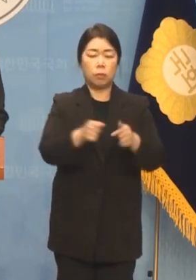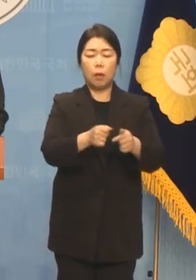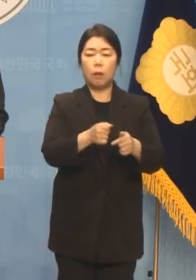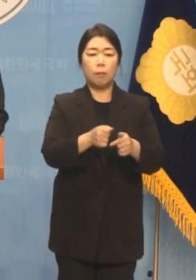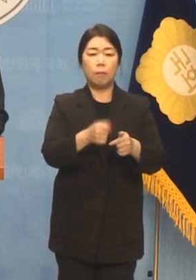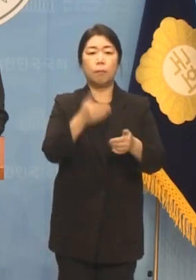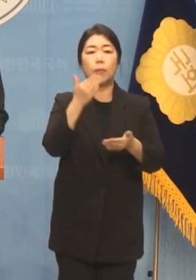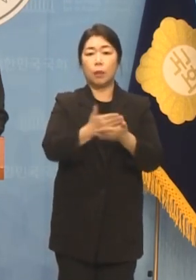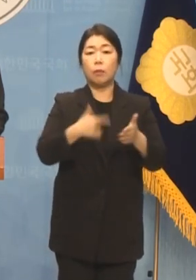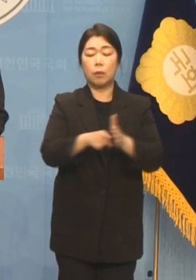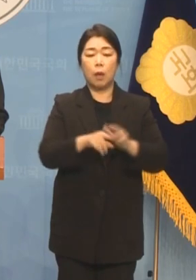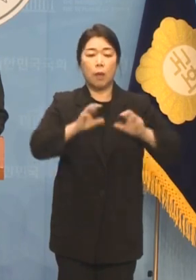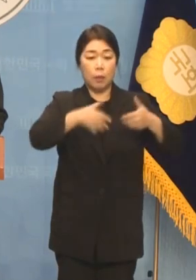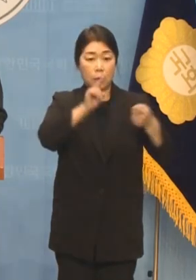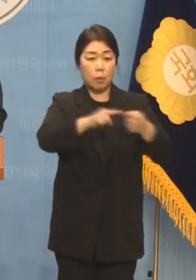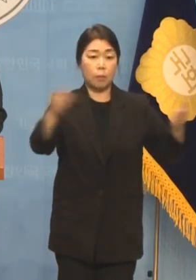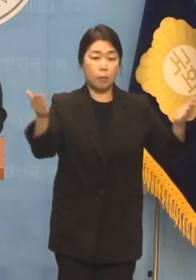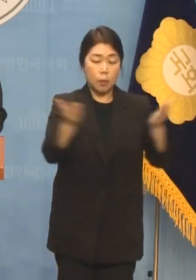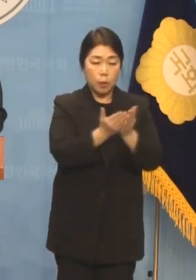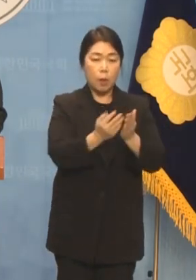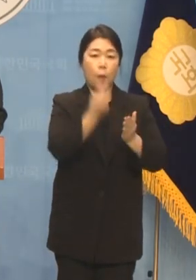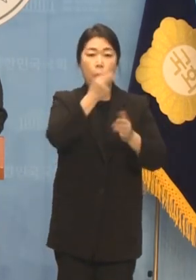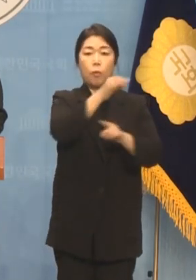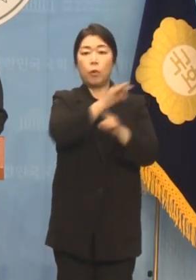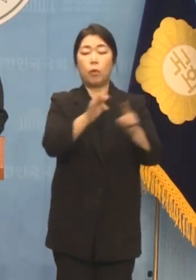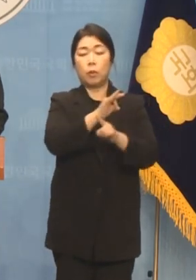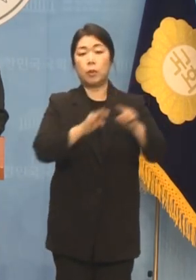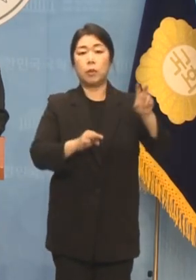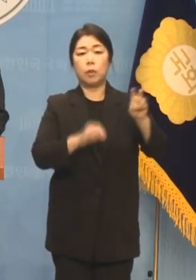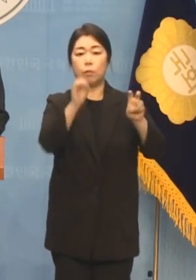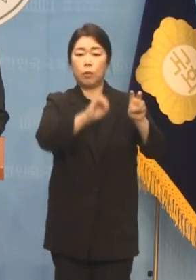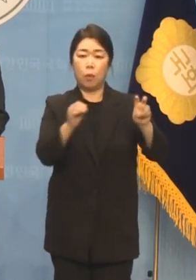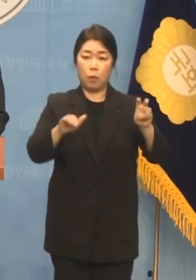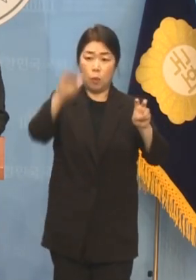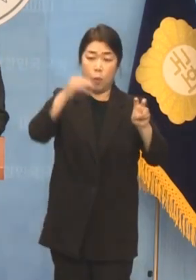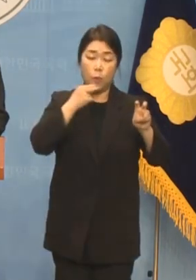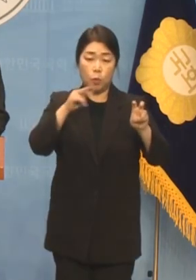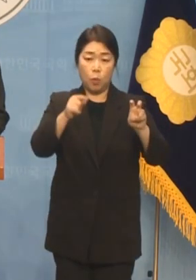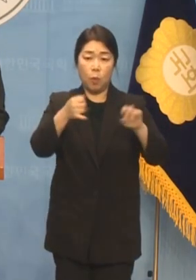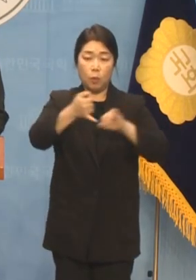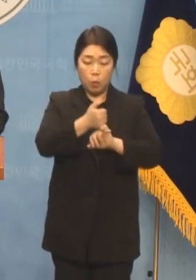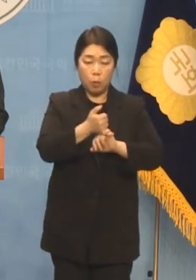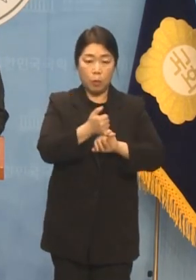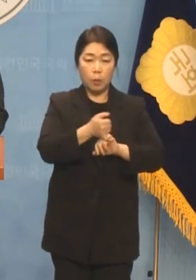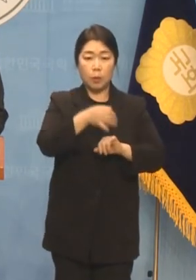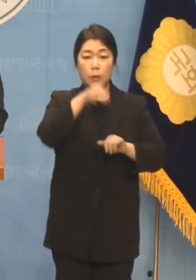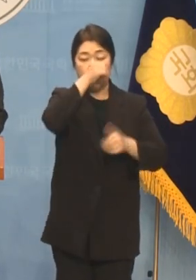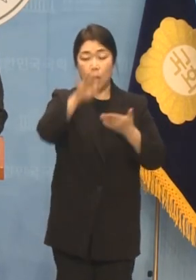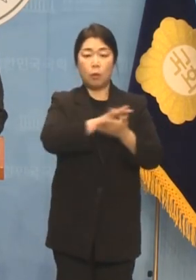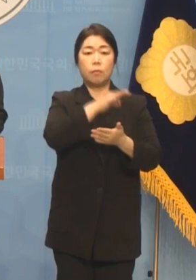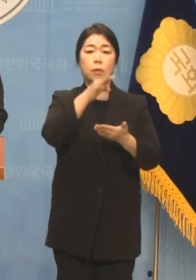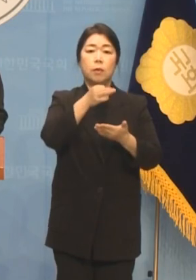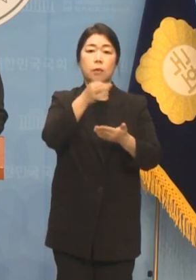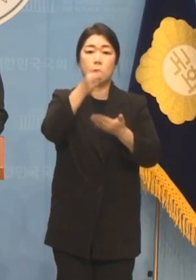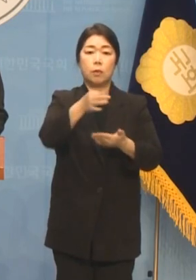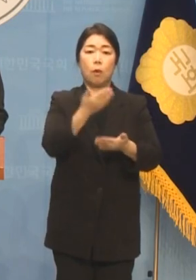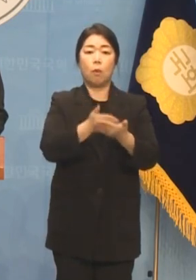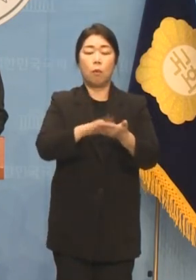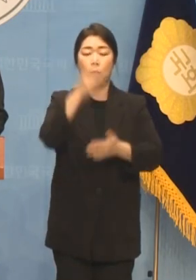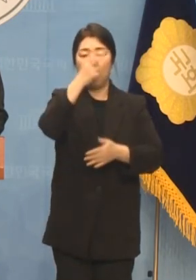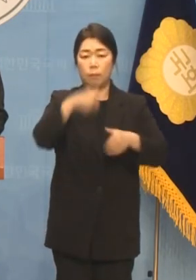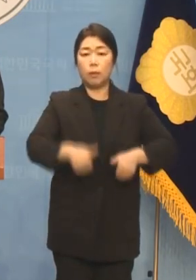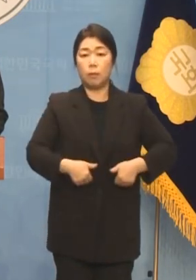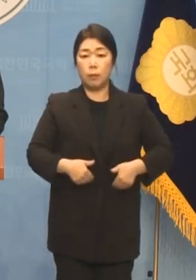책임지는 보험료율 수준이 최대 20%가 넘지 않도록 연금 재정을 관리해야 합니다. 국민연금